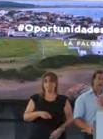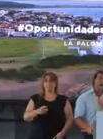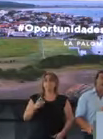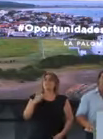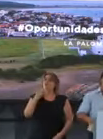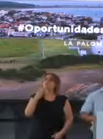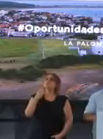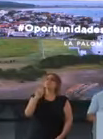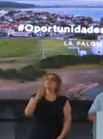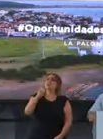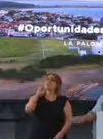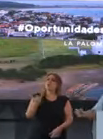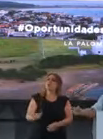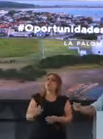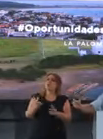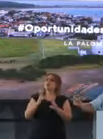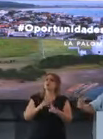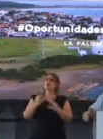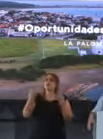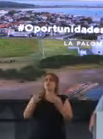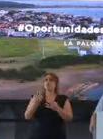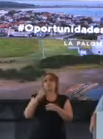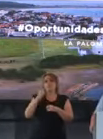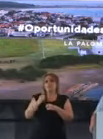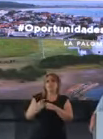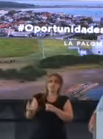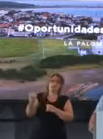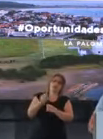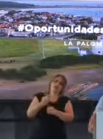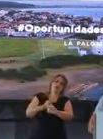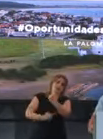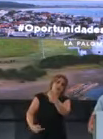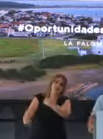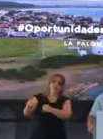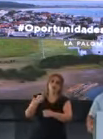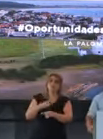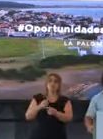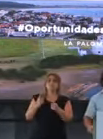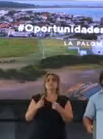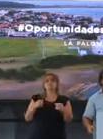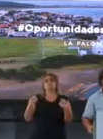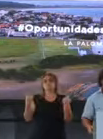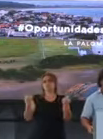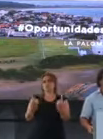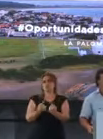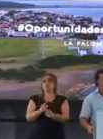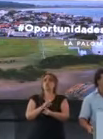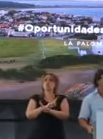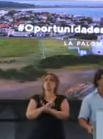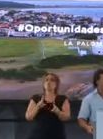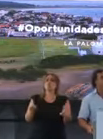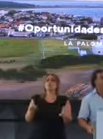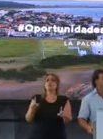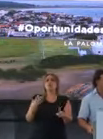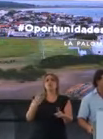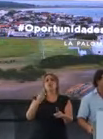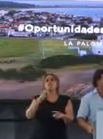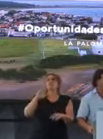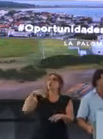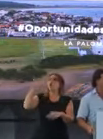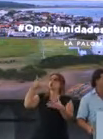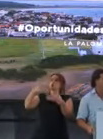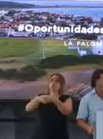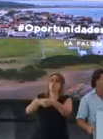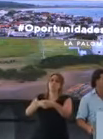No sé si era algo lo que decía, que quizás recibamos algún mordiscón. Nosotros no podemos hablar de los demás